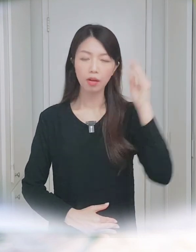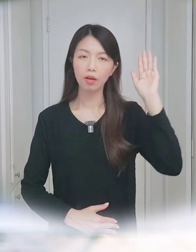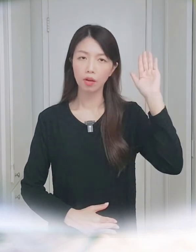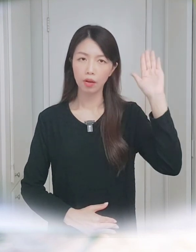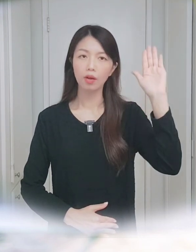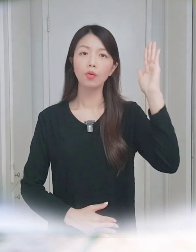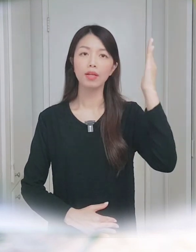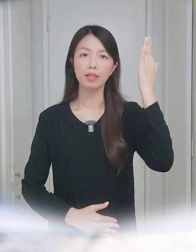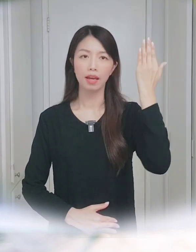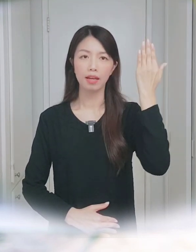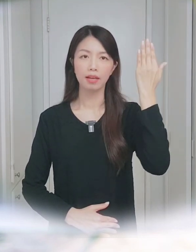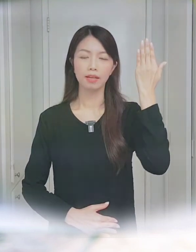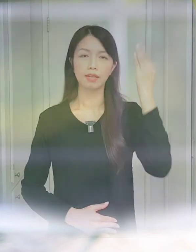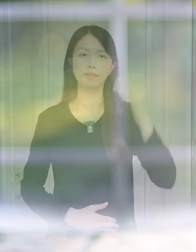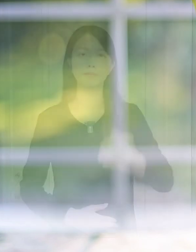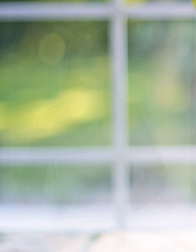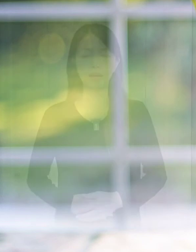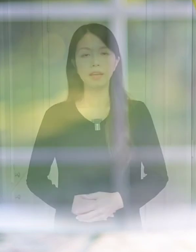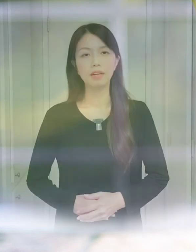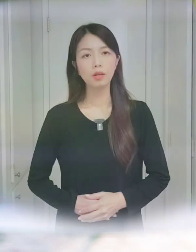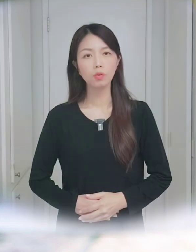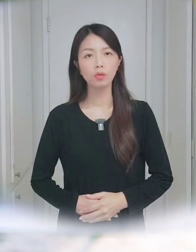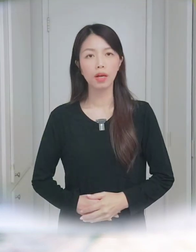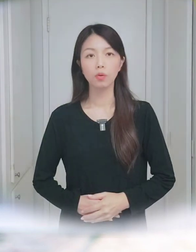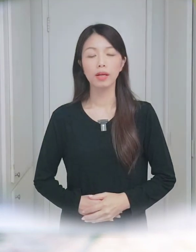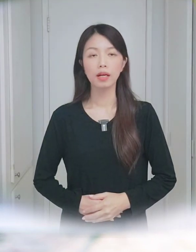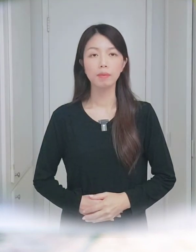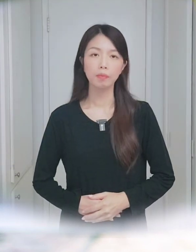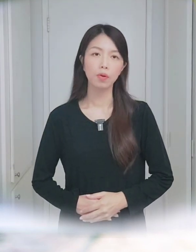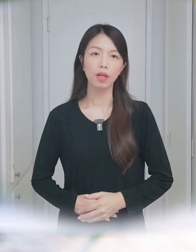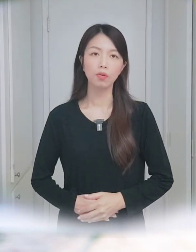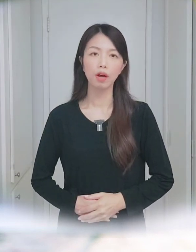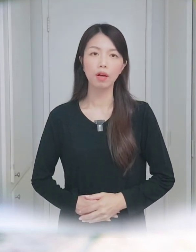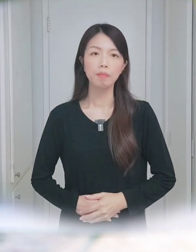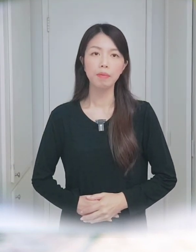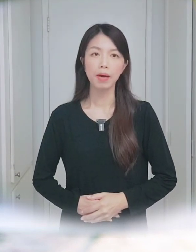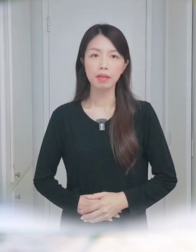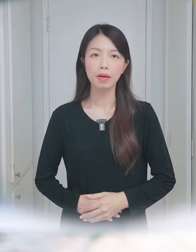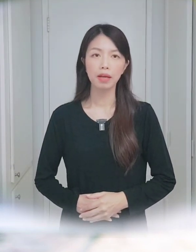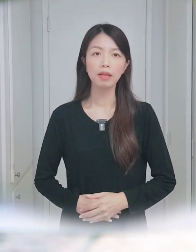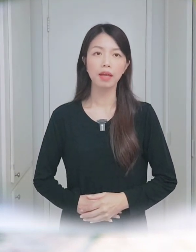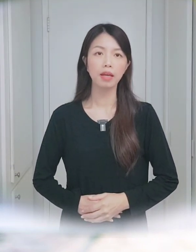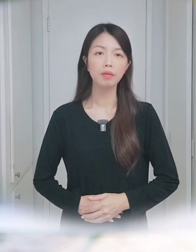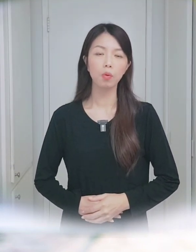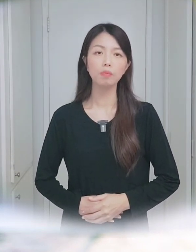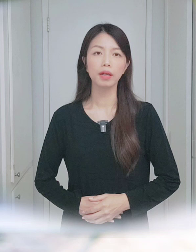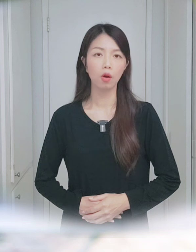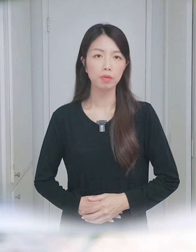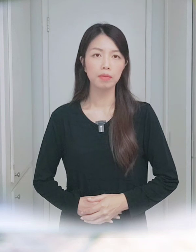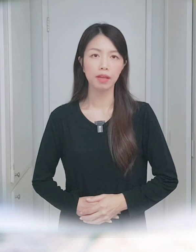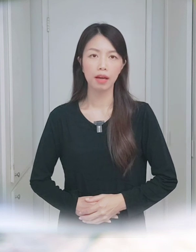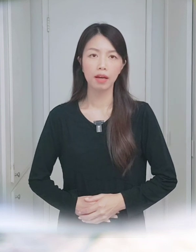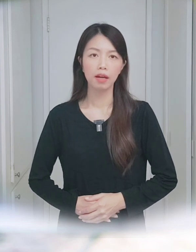생명 되시네. 네, 그리고 계속 가사가 반복이 되고요. 맨 마지막에 내겐